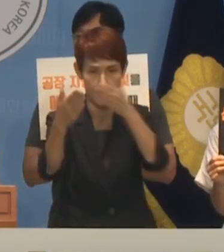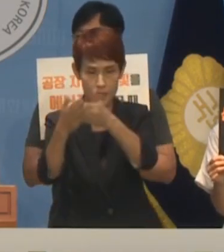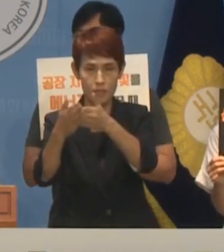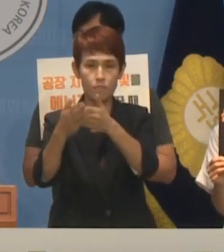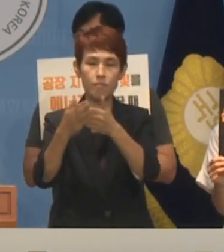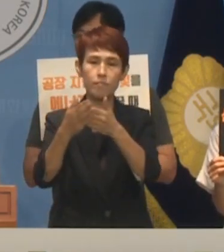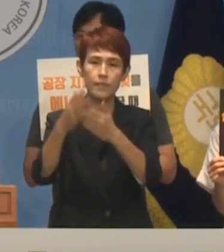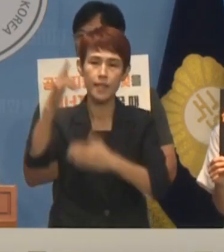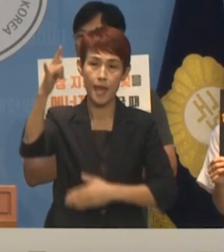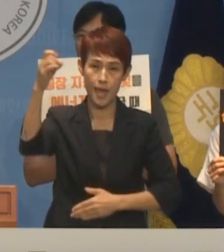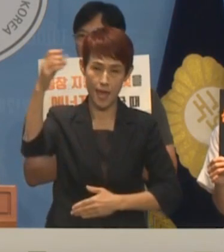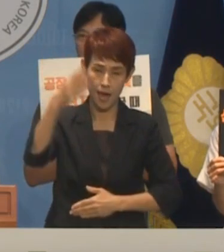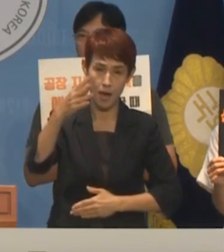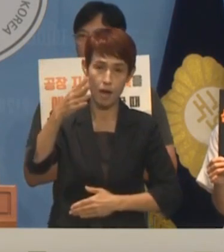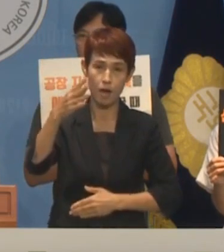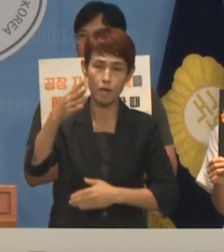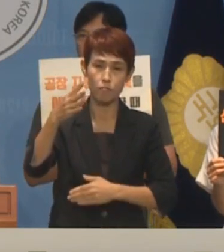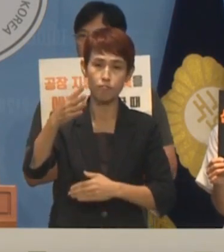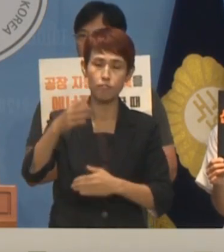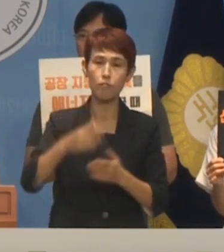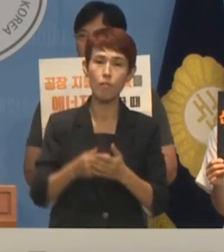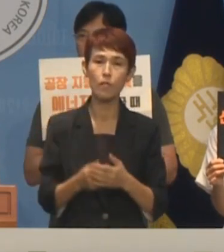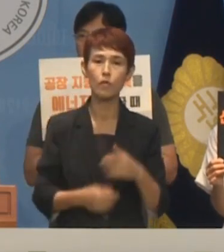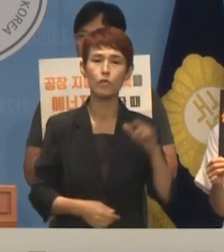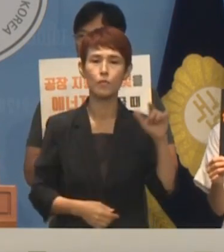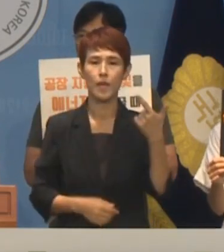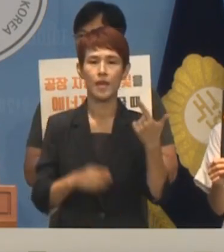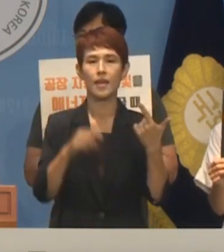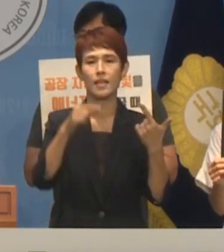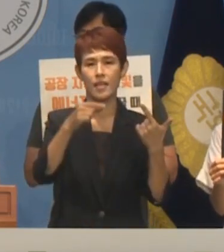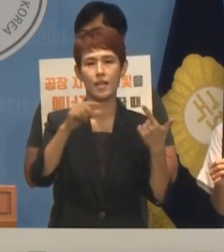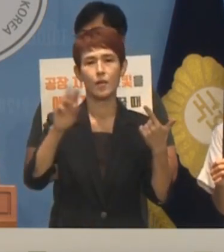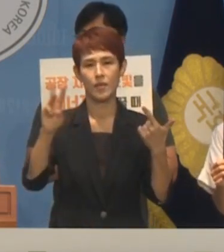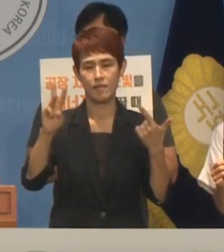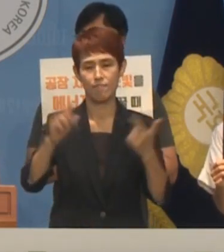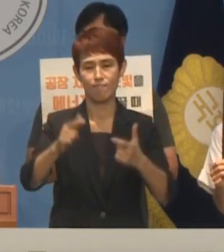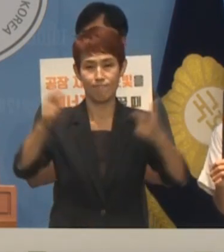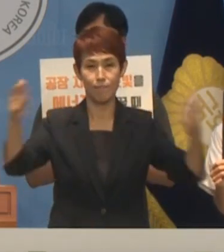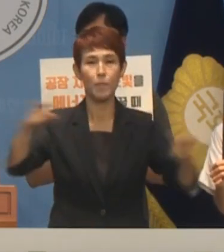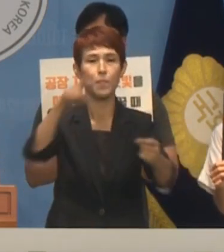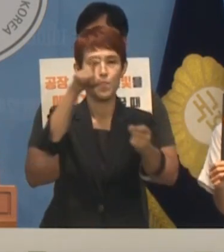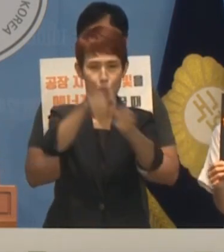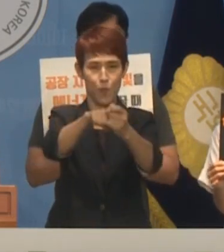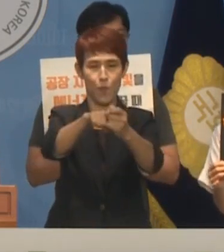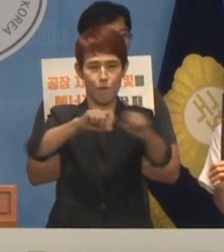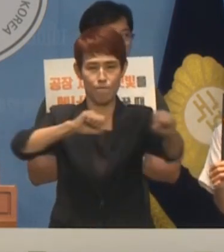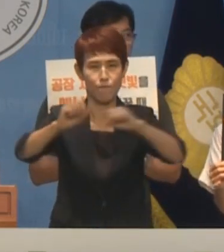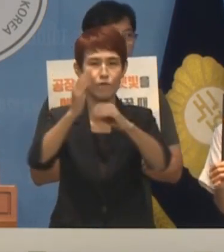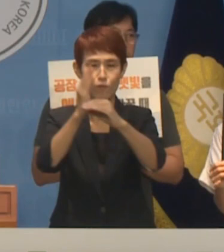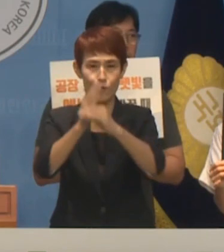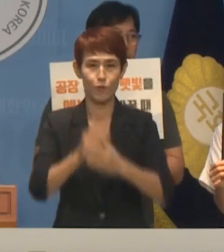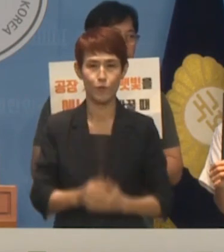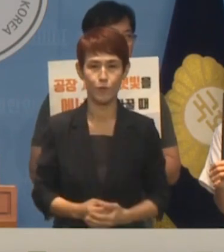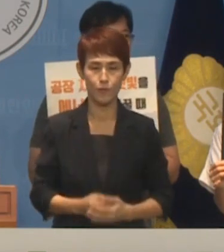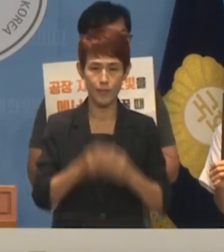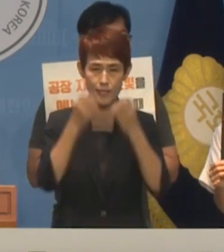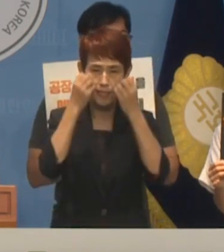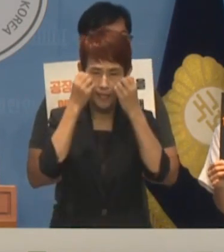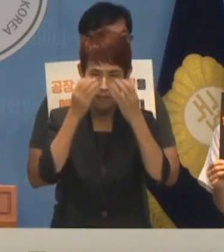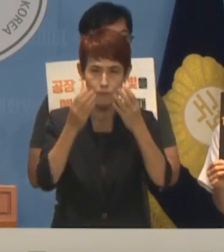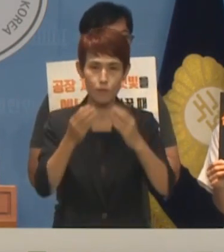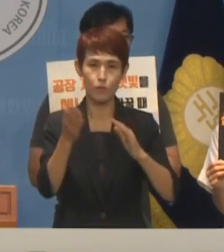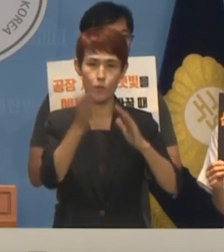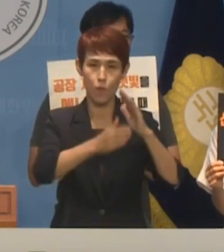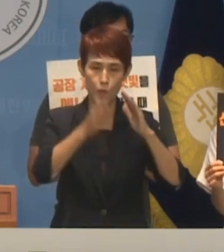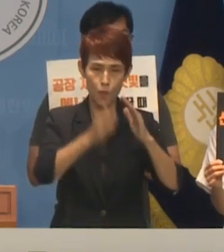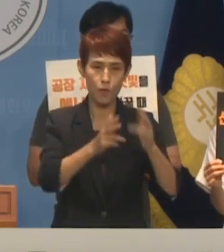태양광 보급을 600기가와트, 현재의 3배 규모까지 확대하는 것을 목표로 하고 있으며, 신규 공공 및